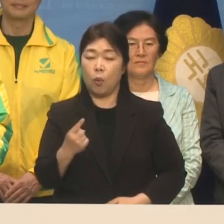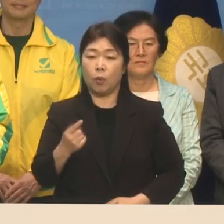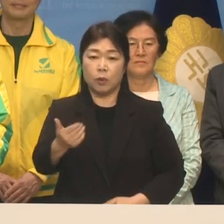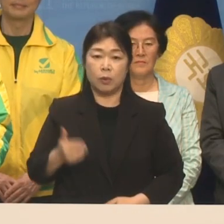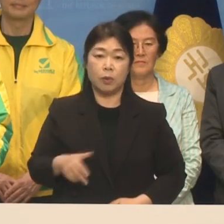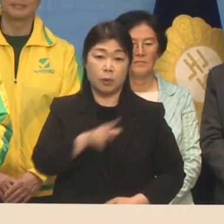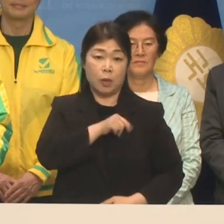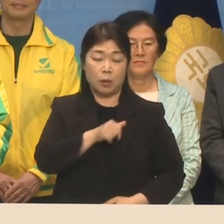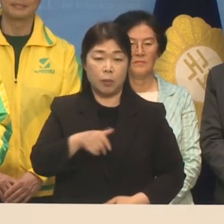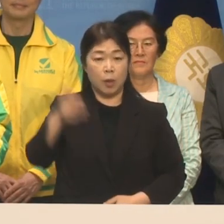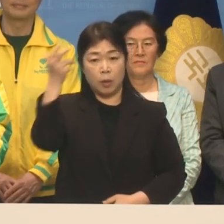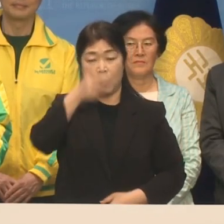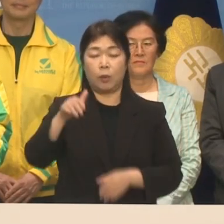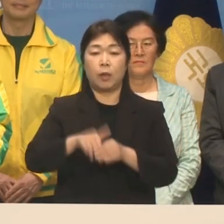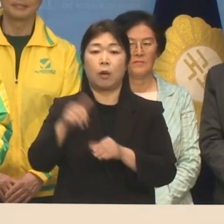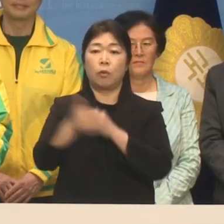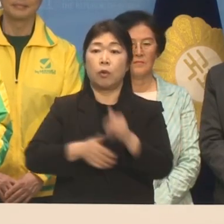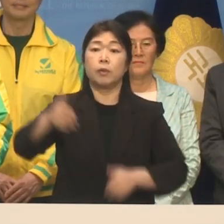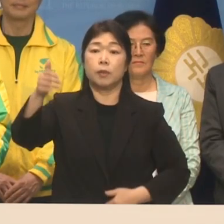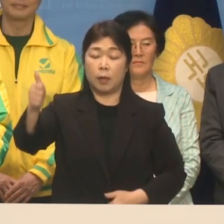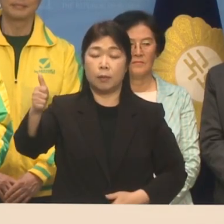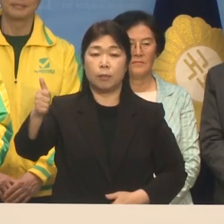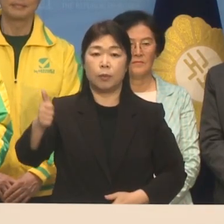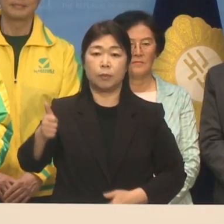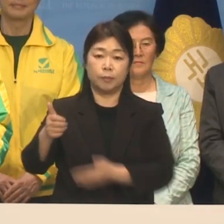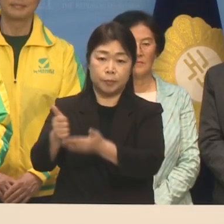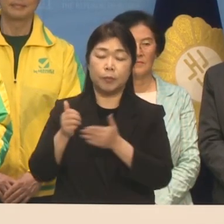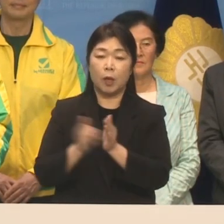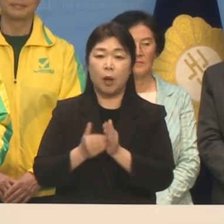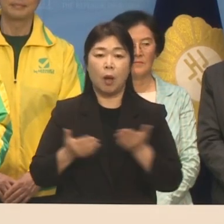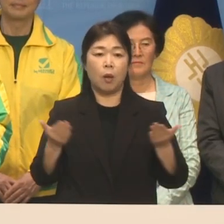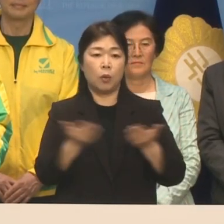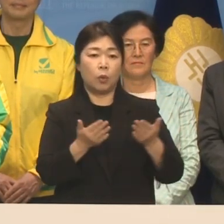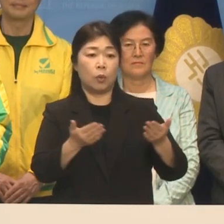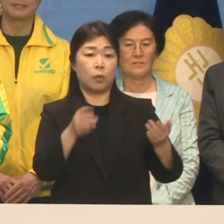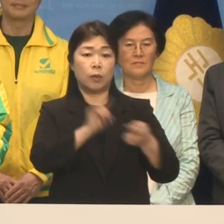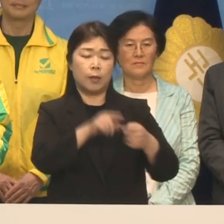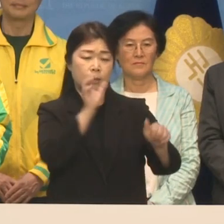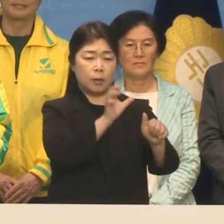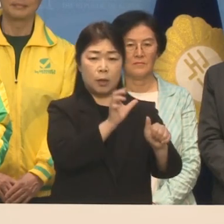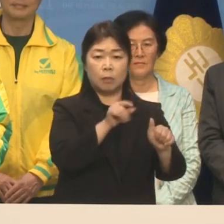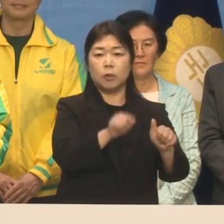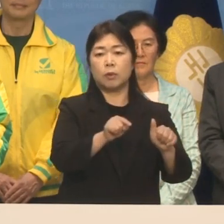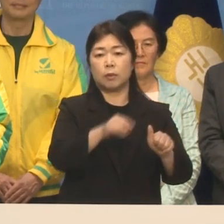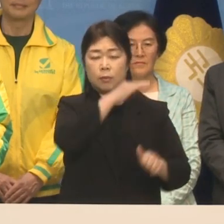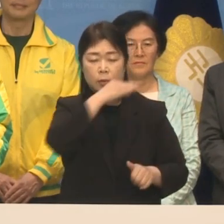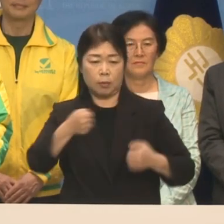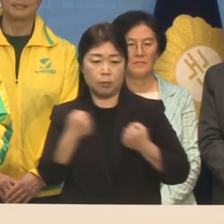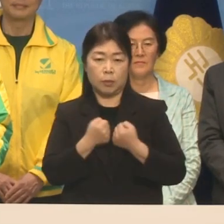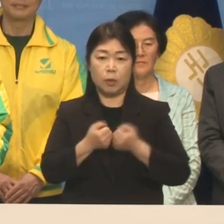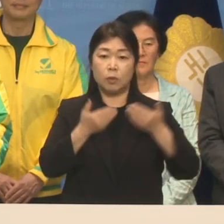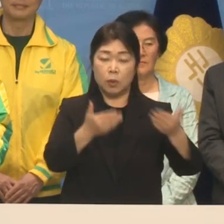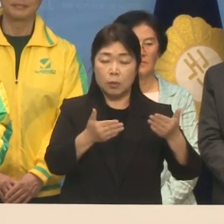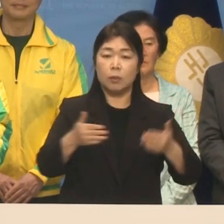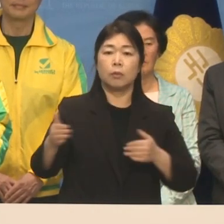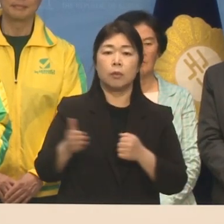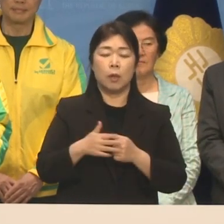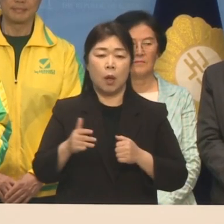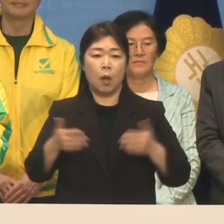선대위 후원회장으로 모셨습니다. 노동 탄압 정권을 정의롭게 심판하는 길에 전노엽 시절부터